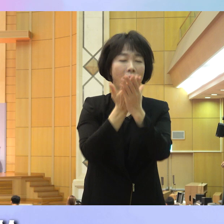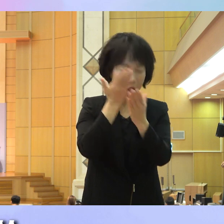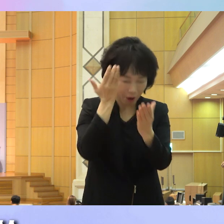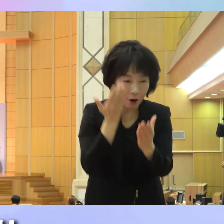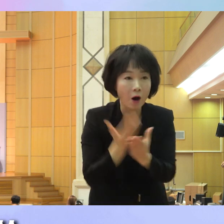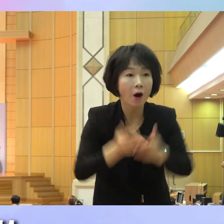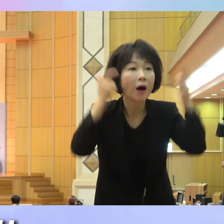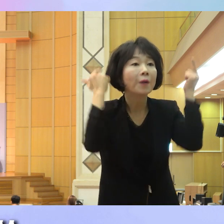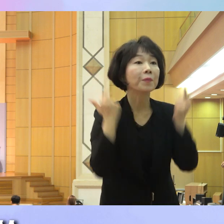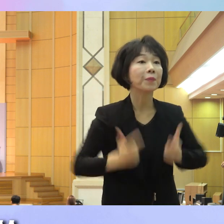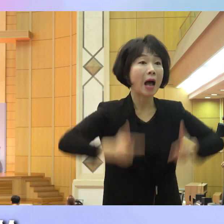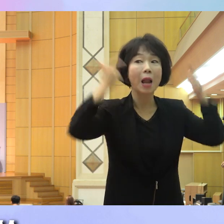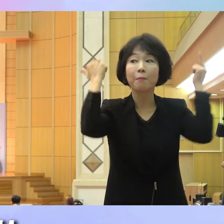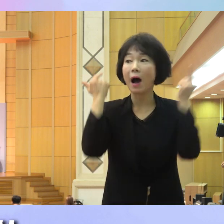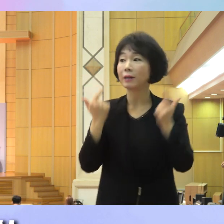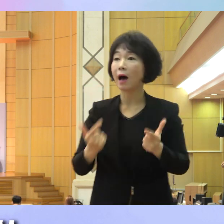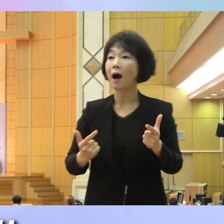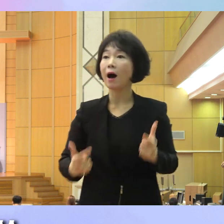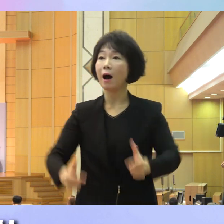받아주소서.